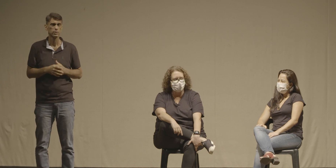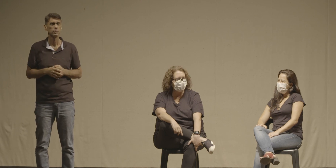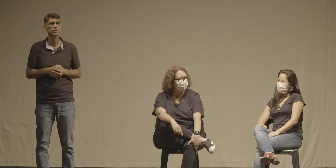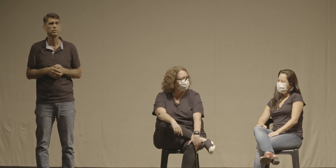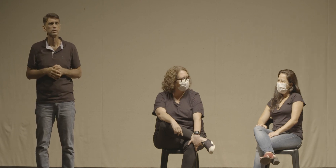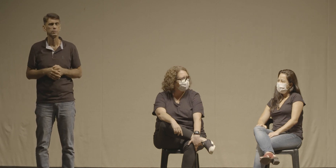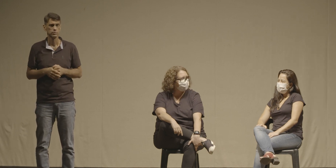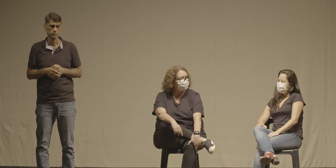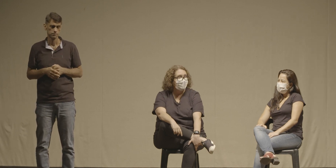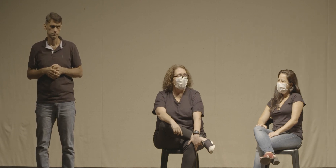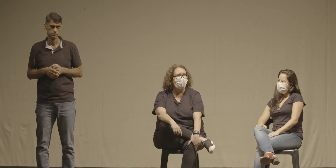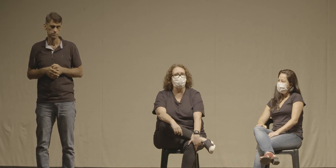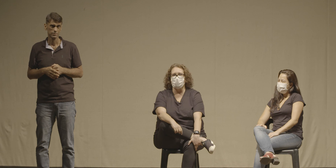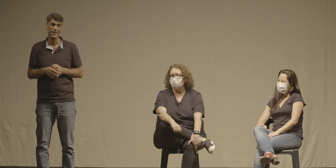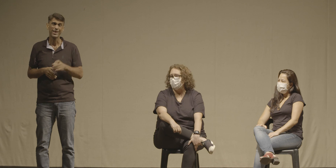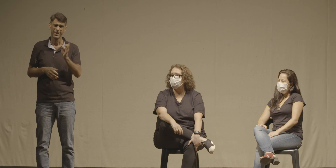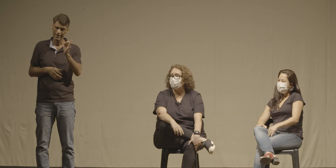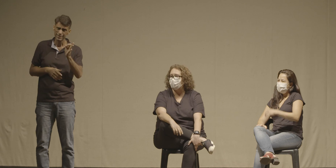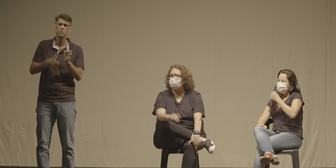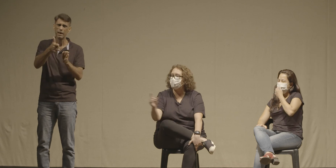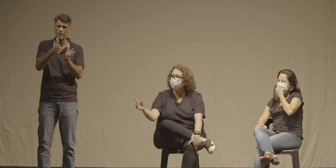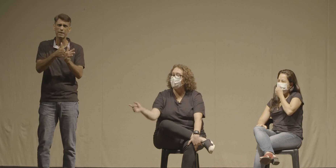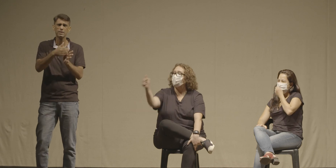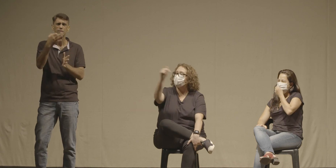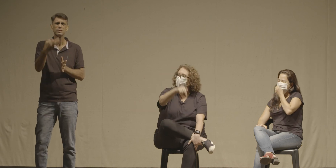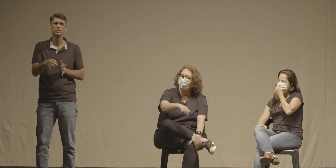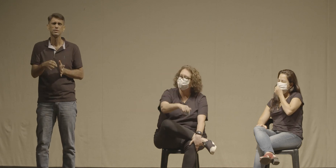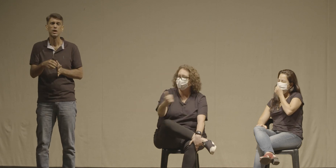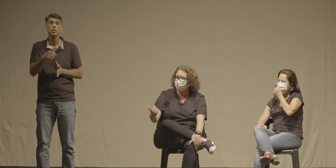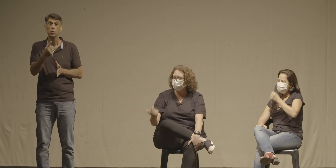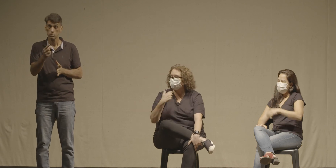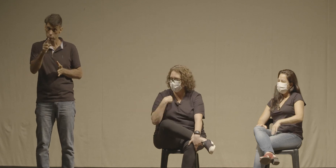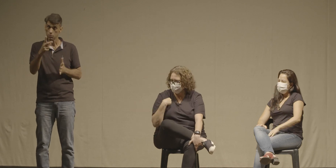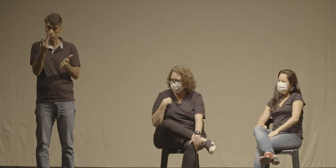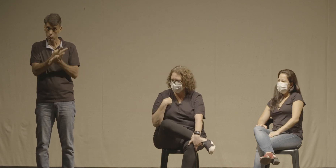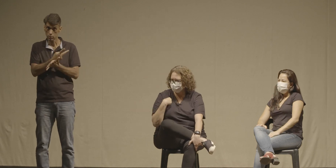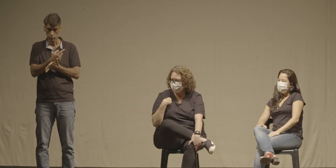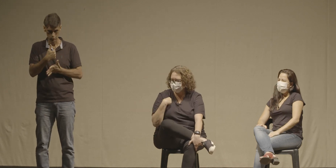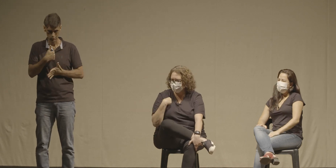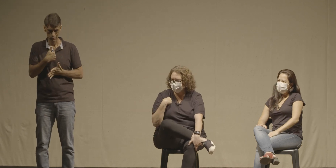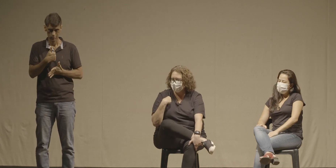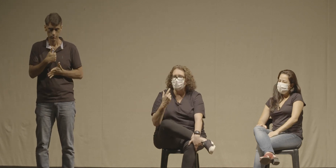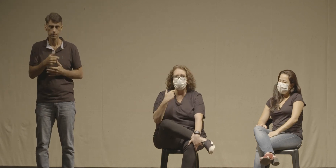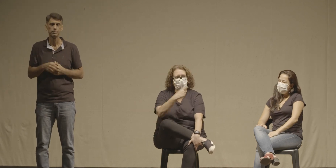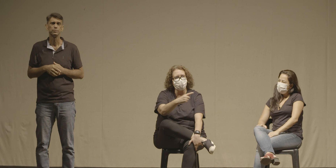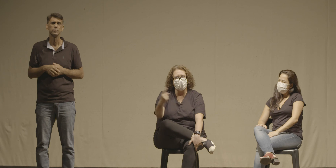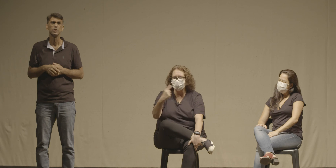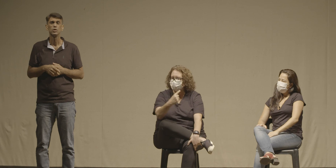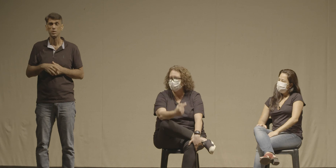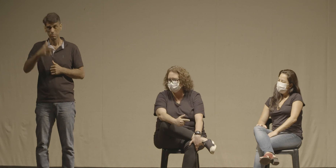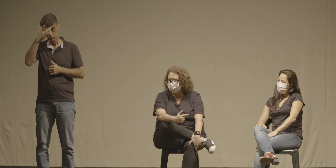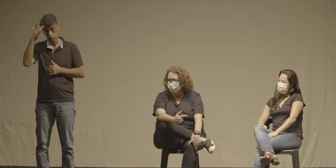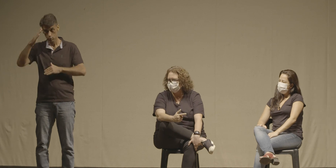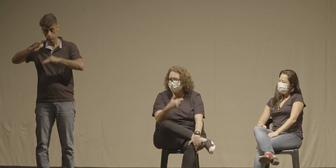Aí ela, não, é isso mesmo. E uma coisa curiosa que aconteceu comigo. os